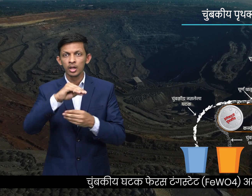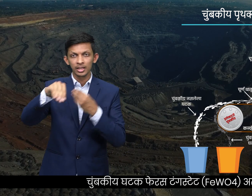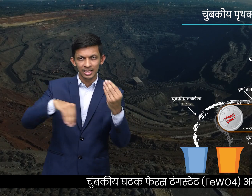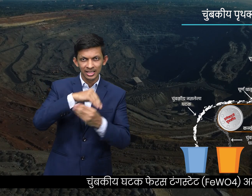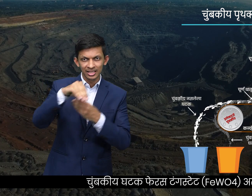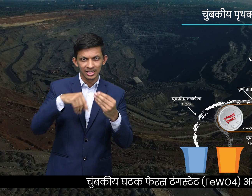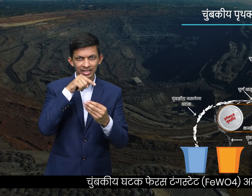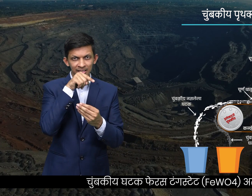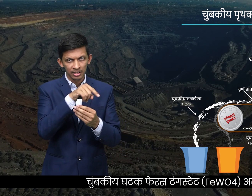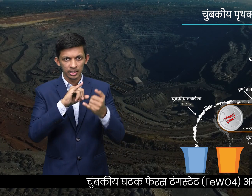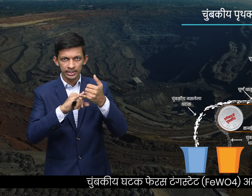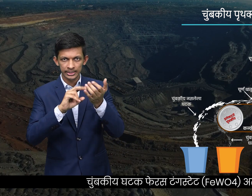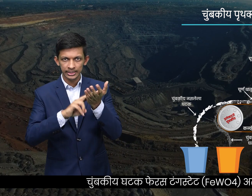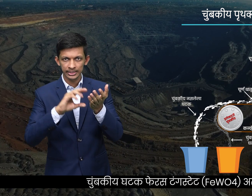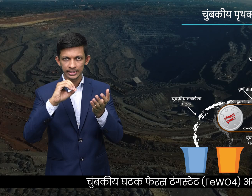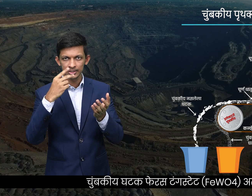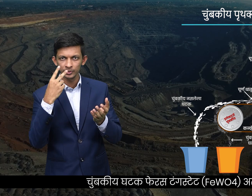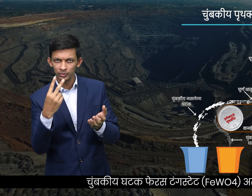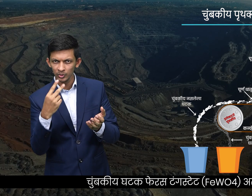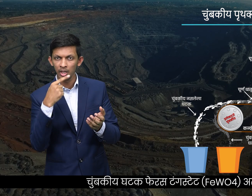आणि चुंबकीय घटक फेरस टंगस्टेट